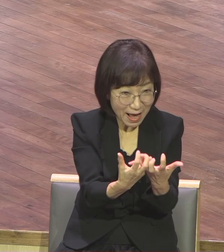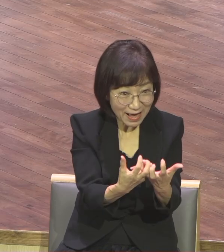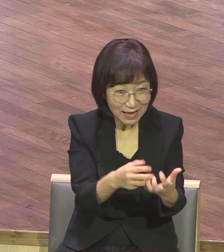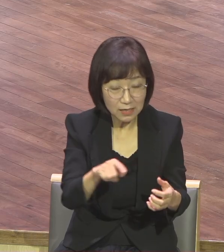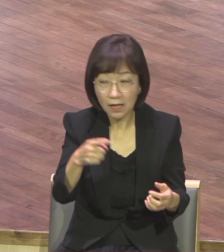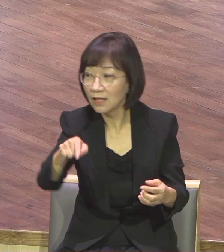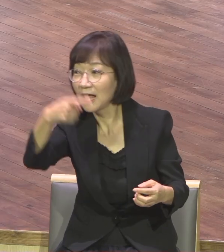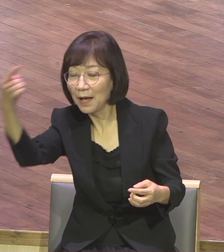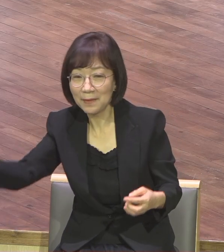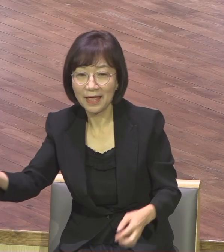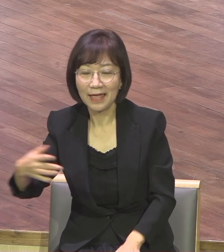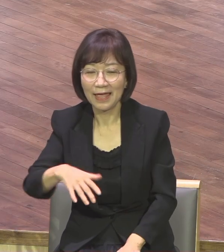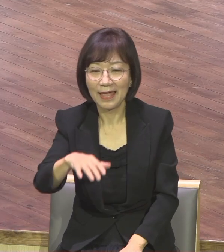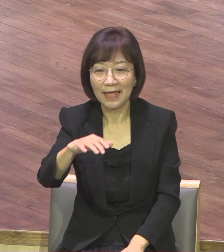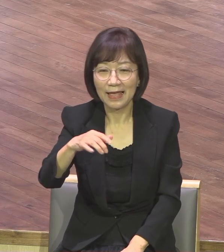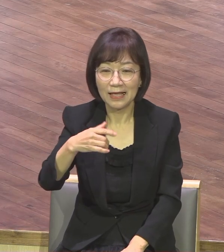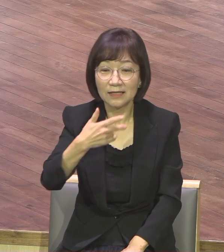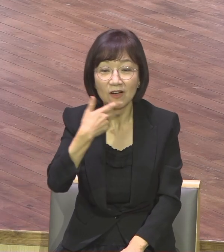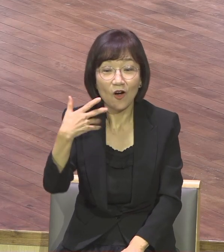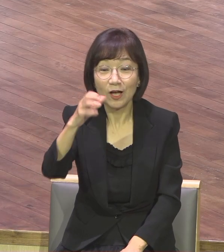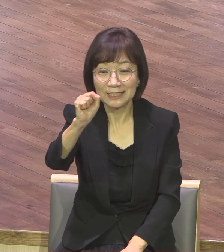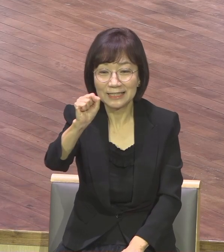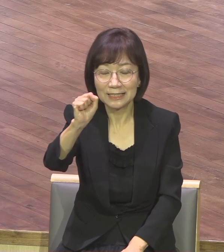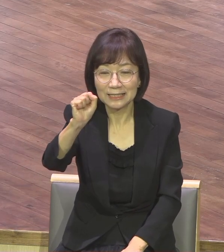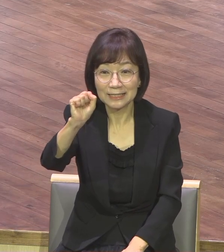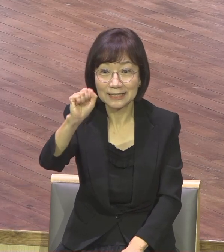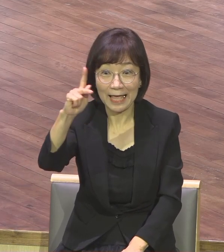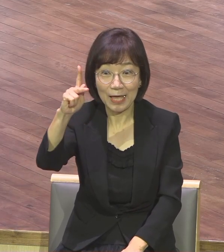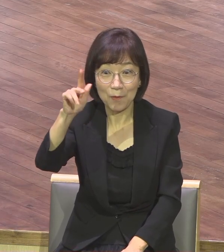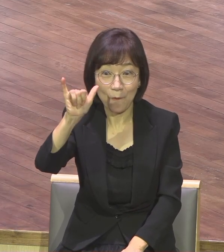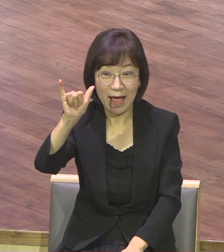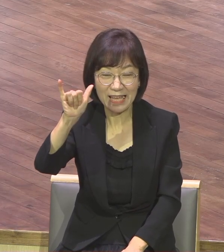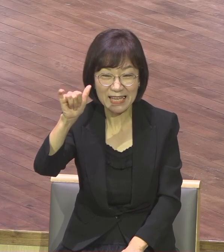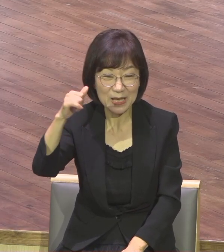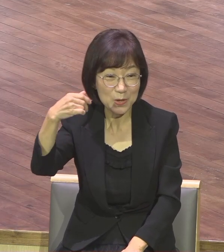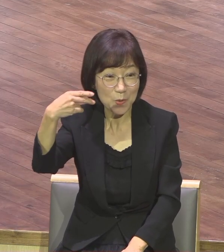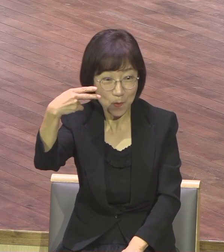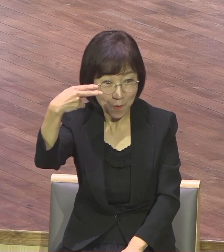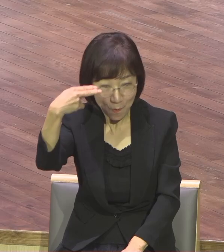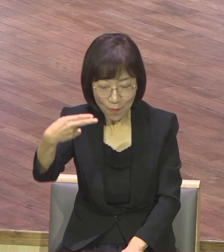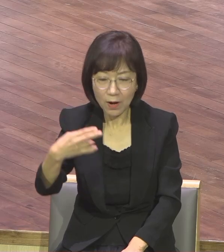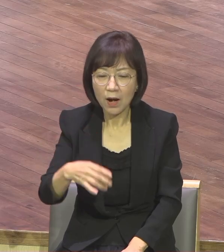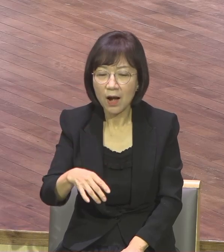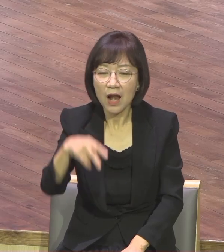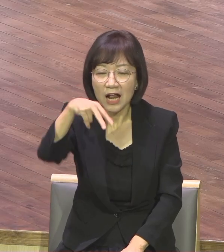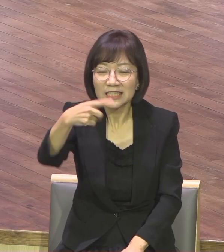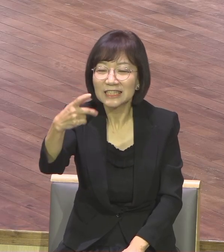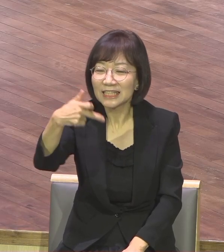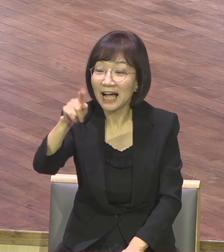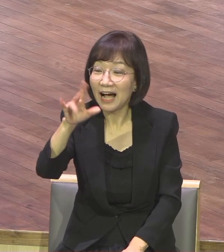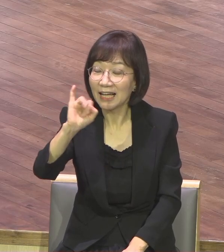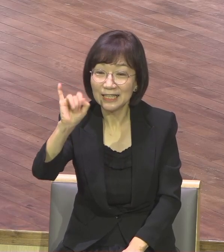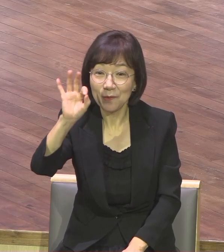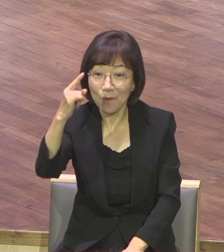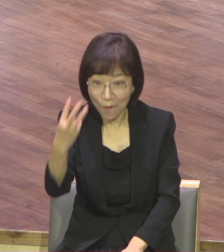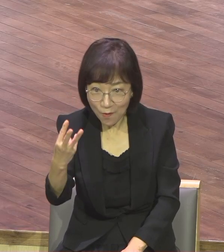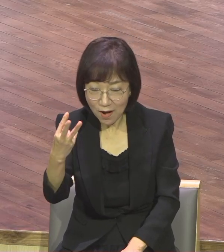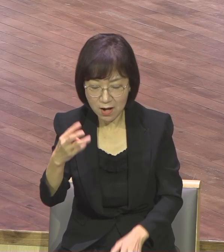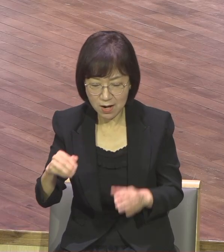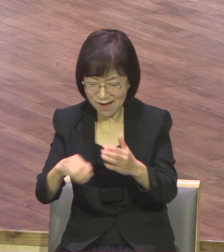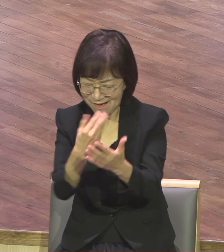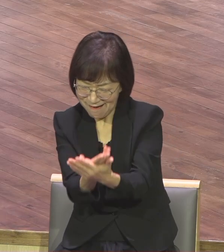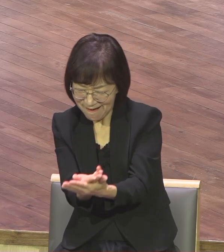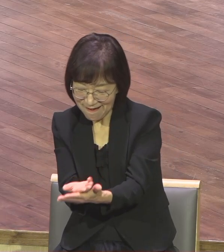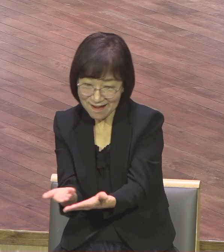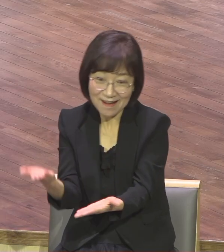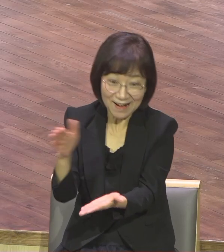있습니다. 이 스카이홀이 전에 비전홀이 아니에요. 완전히 리모델링을 해가지고 영상 음향